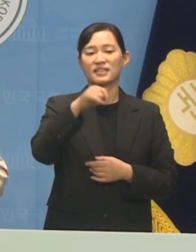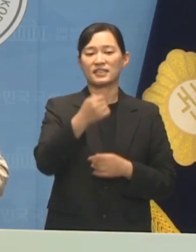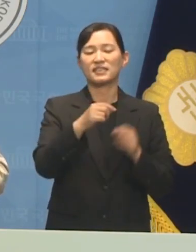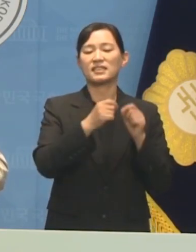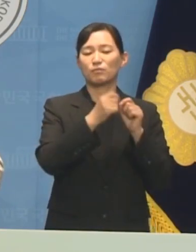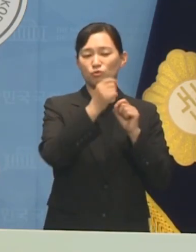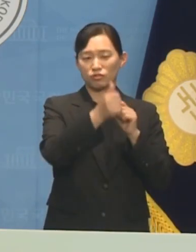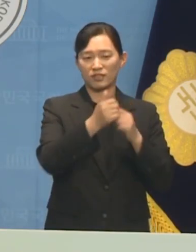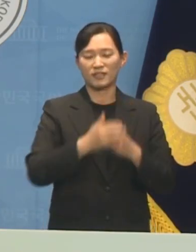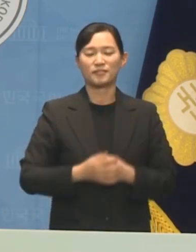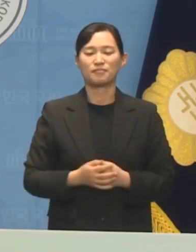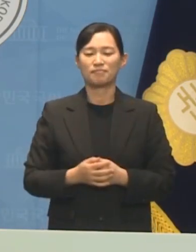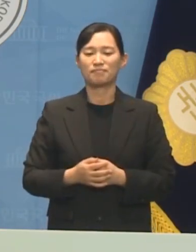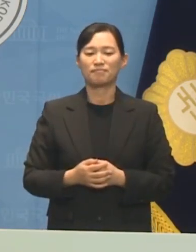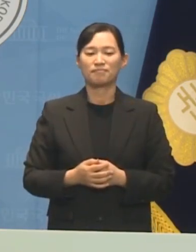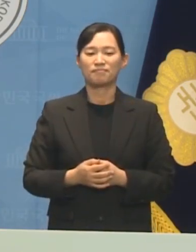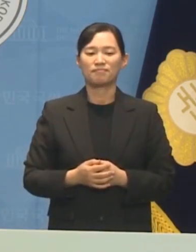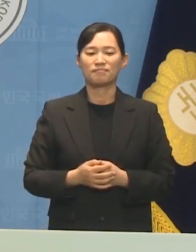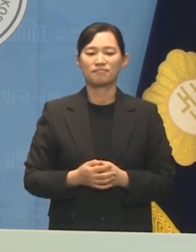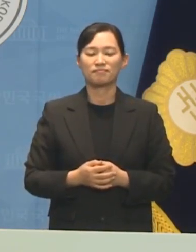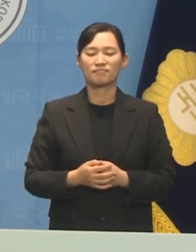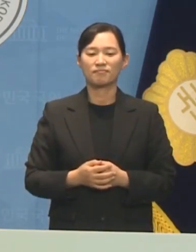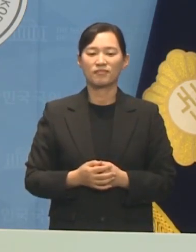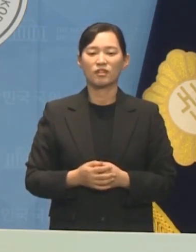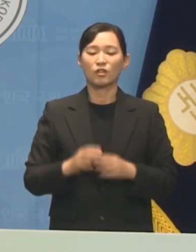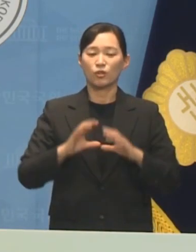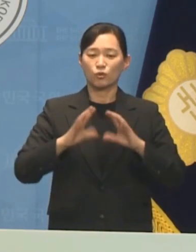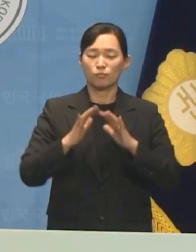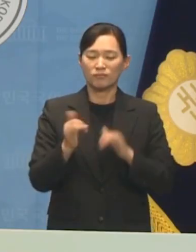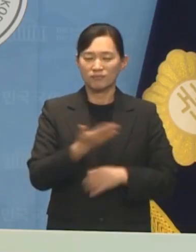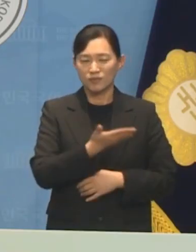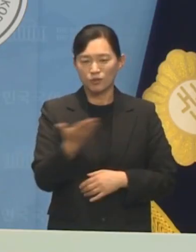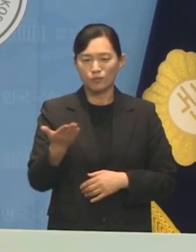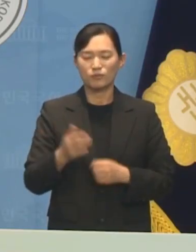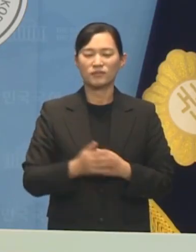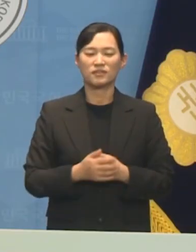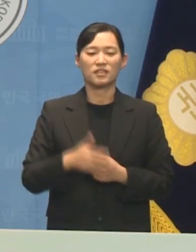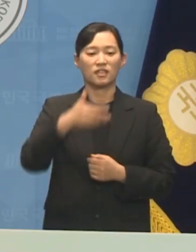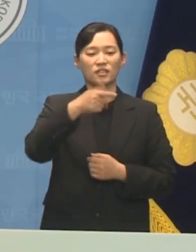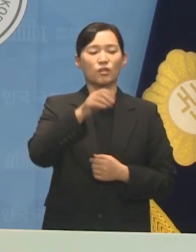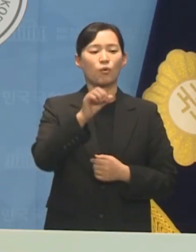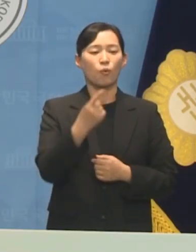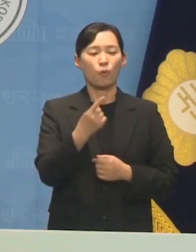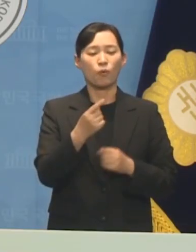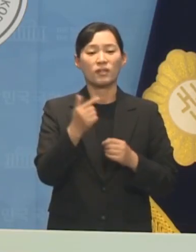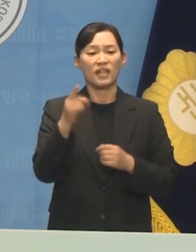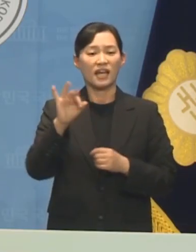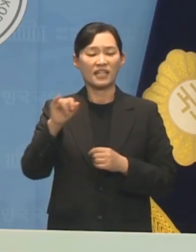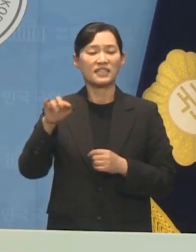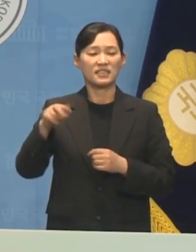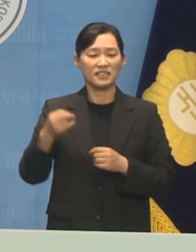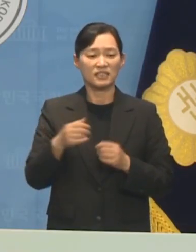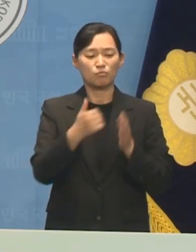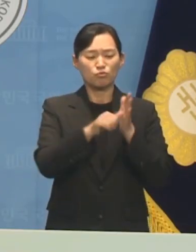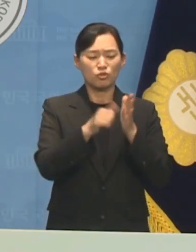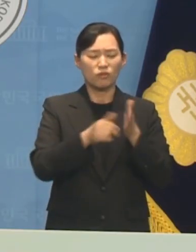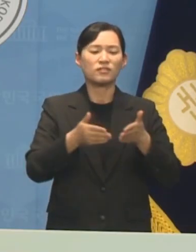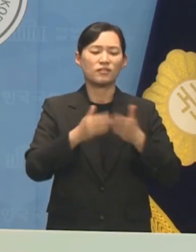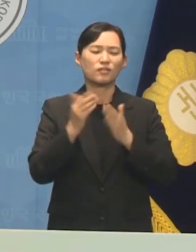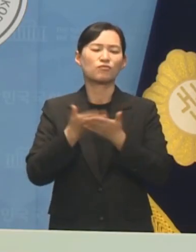기자회견문 낭독하도록 하겠습니다. 국민 여러분, 저희는 청원아이스의 제품을 설치 수리하는